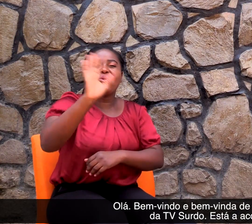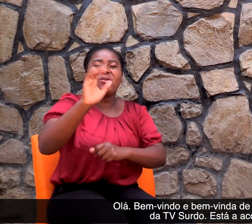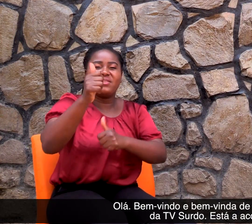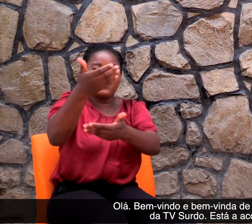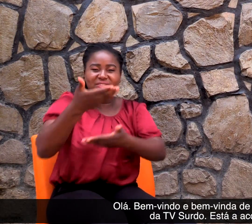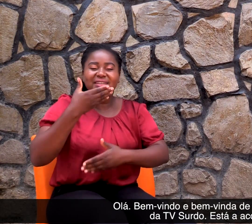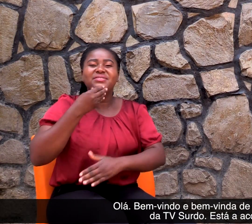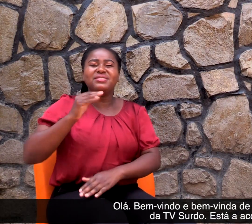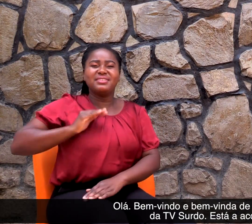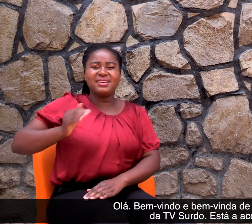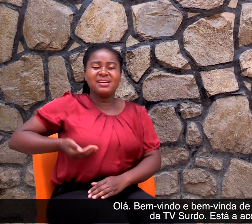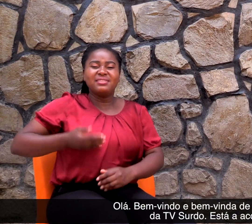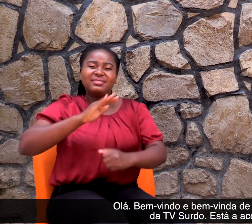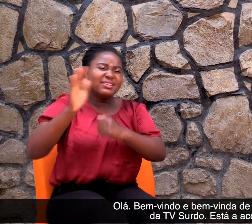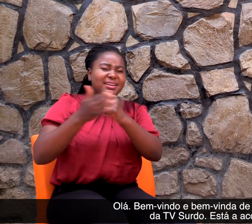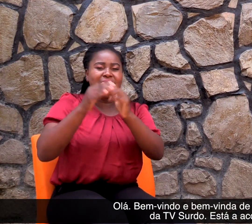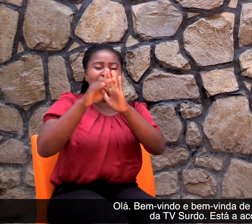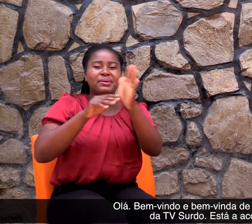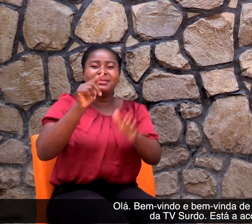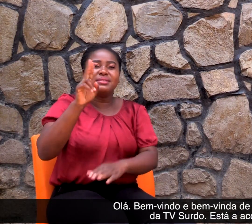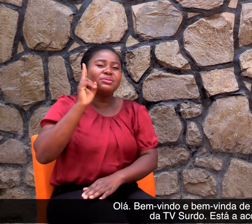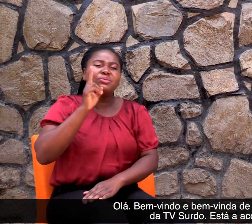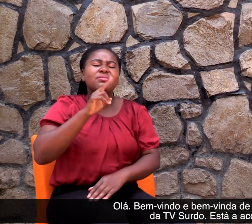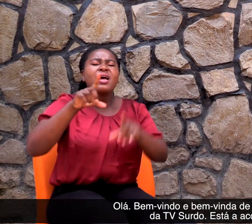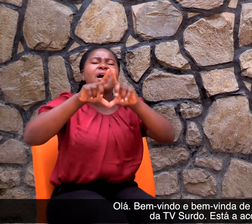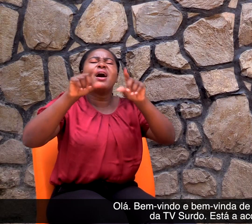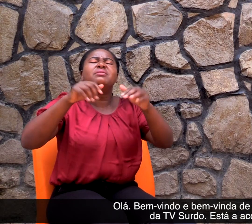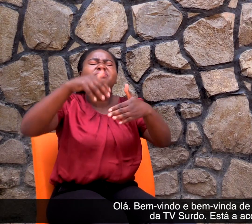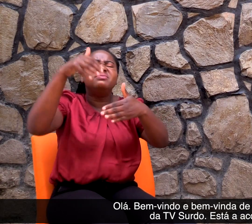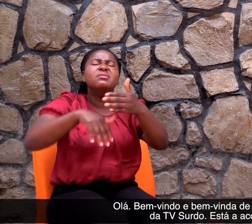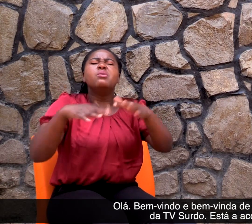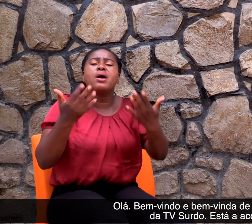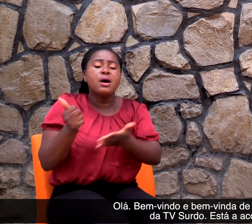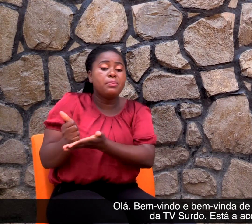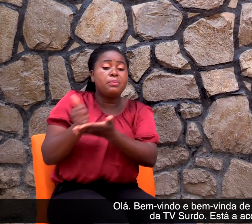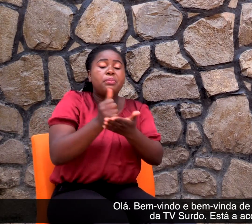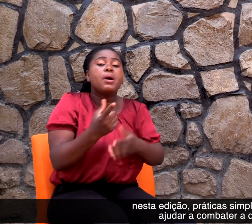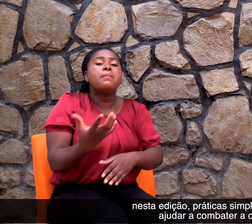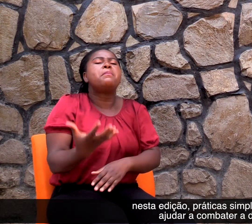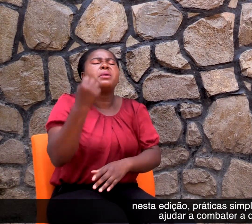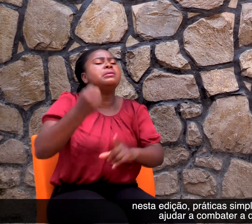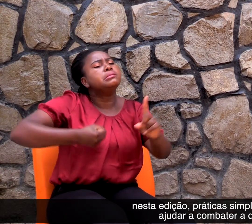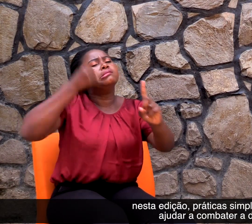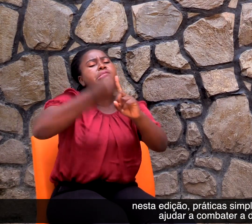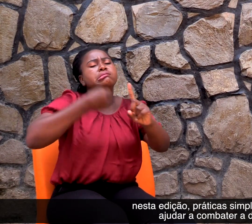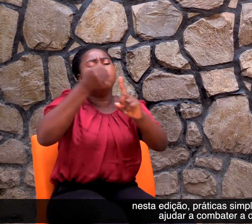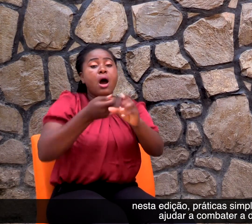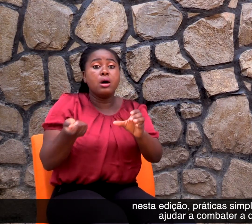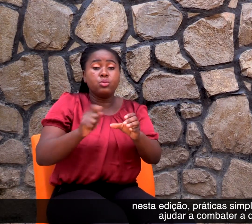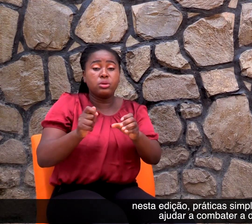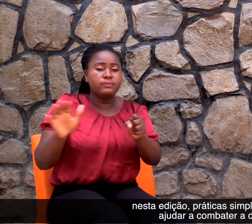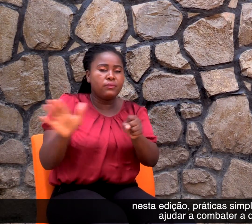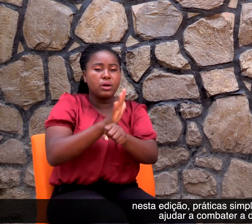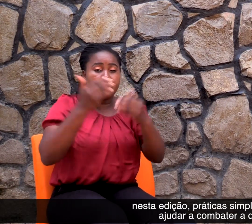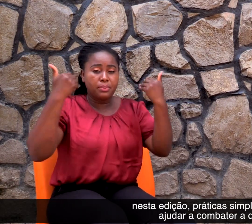Olá! Bem-vindo e bem-vinda de volta ao programa da TV Surdo. Está a acompanhar nesta edição